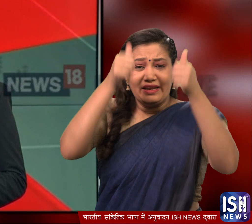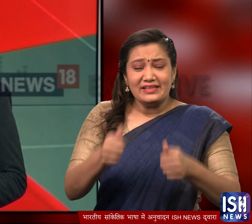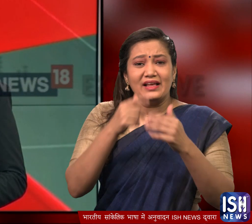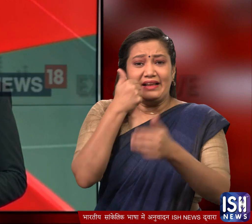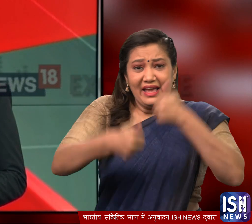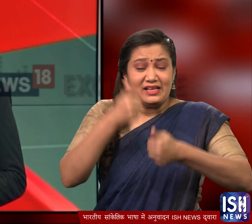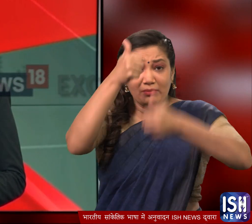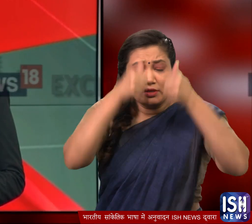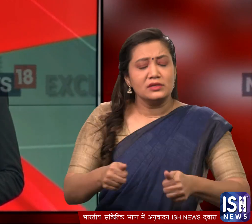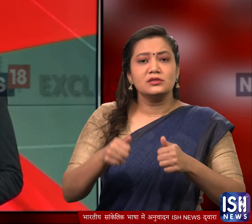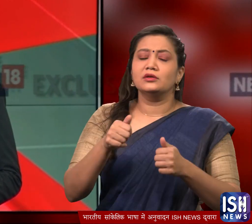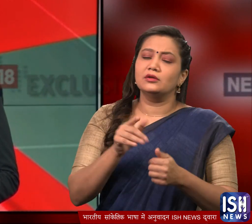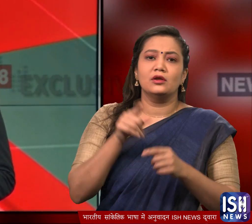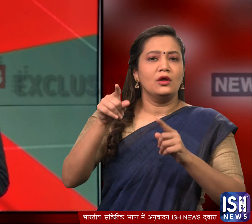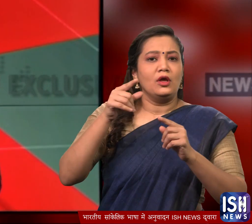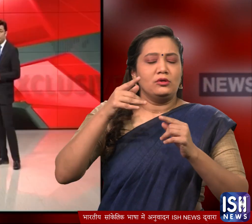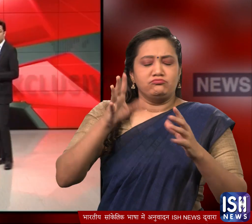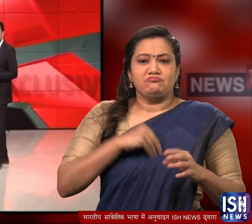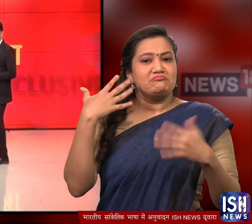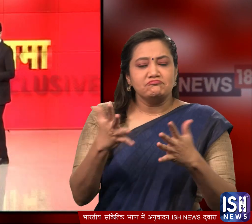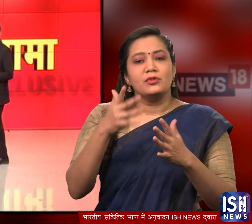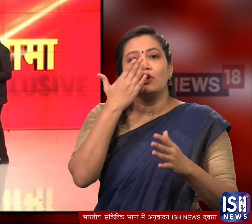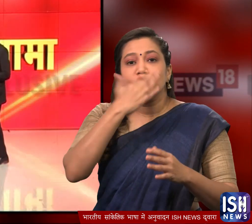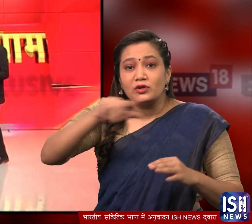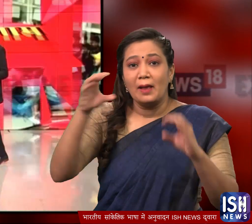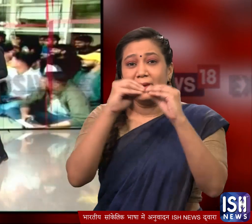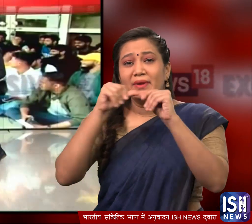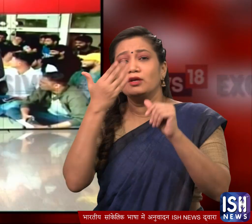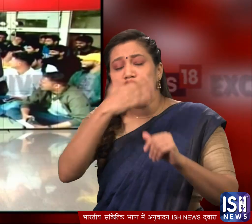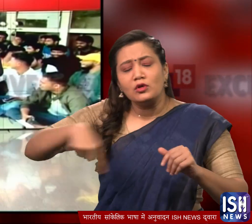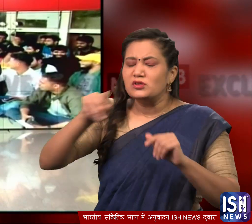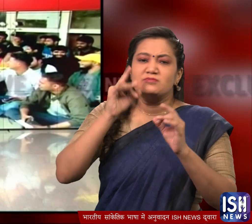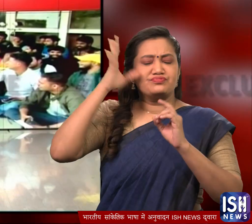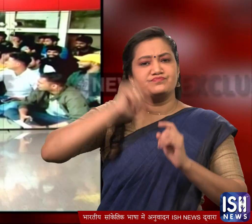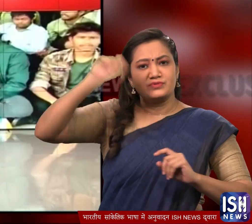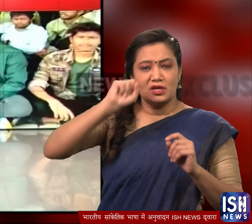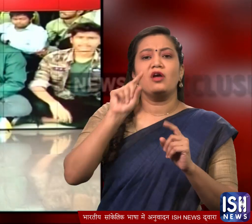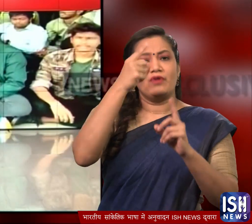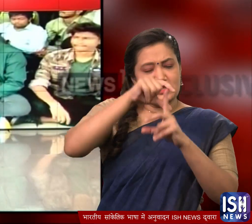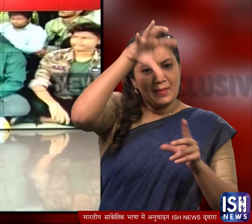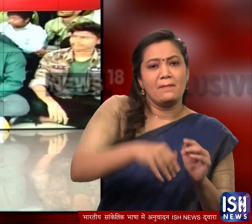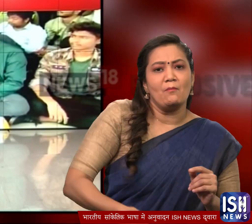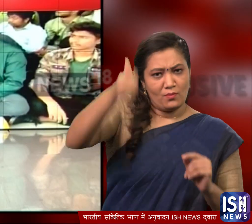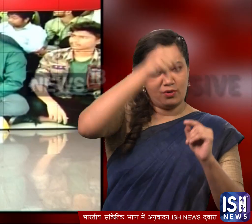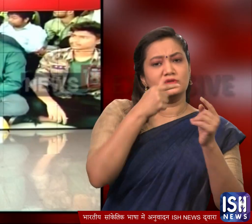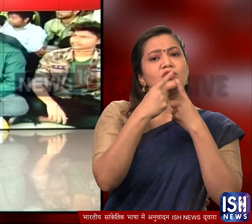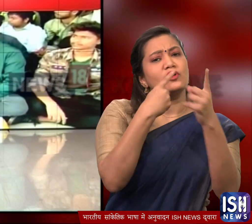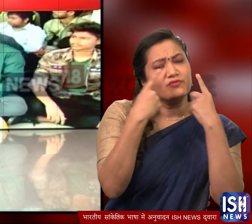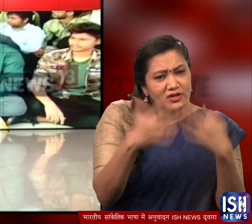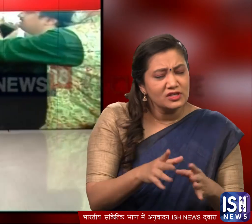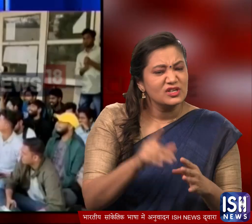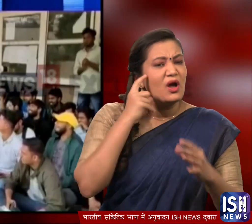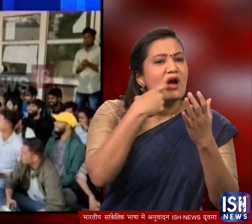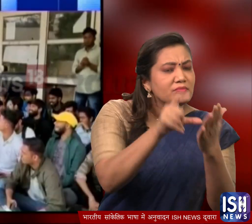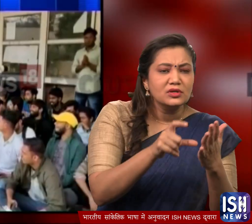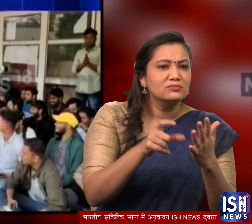से नाखुश बीबीए के कुछ छात्रों ने यूनिवर्सिटी परिसर में जमकर हंगामा किया। उन्होंने इस मुद्दे पर पहले अपने डिपार्टमेंट हेड से शिकायत की